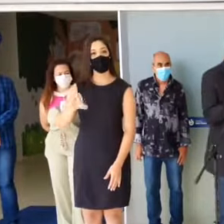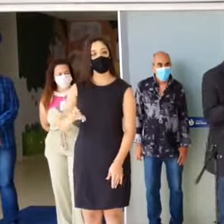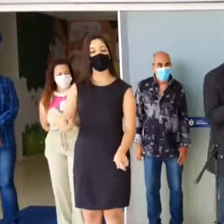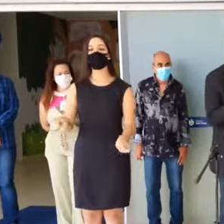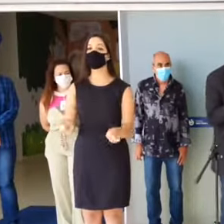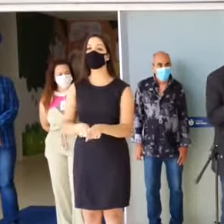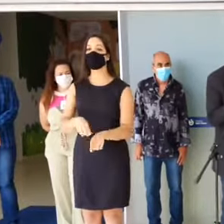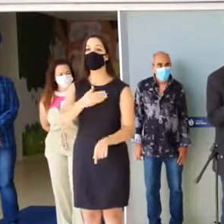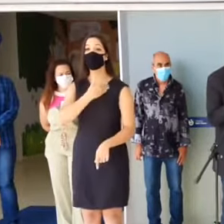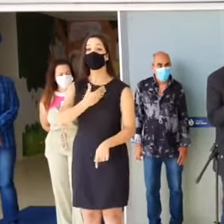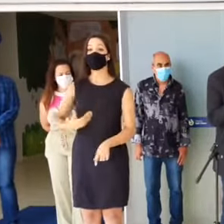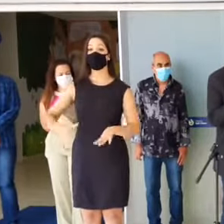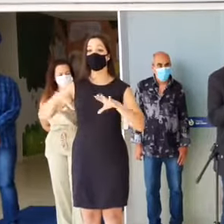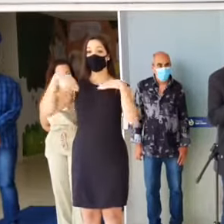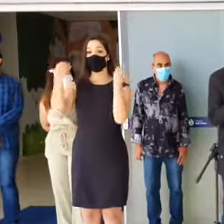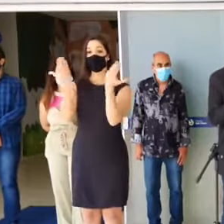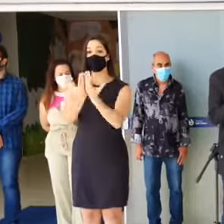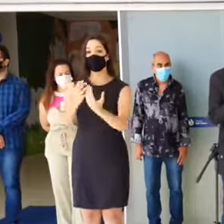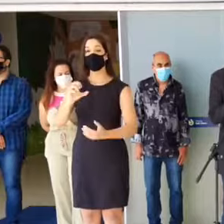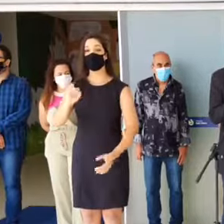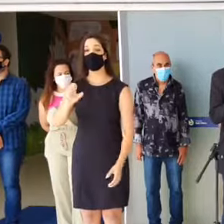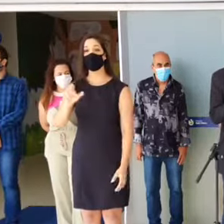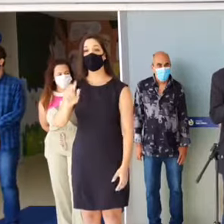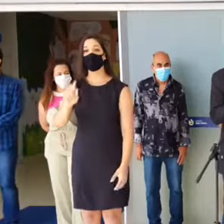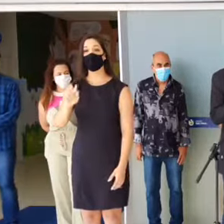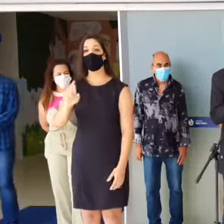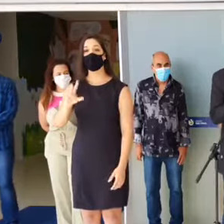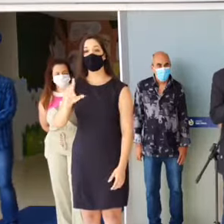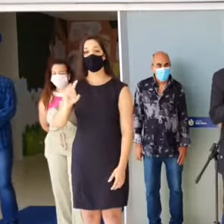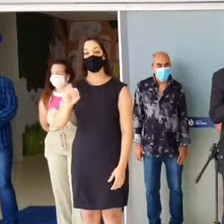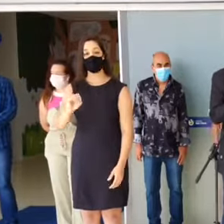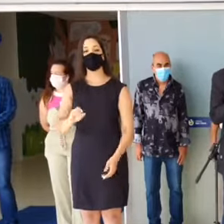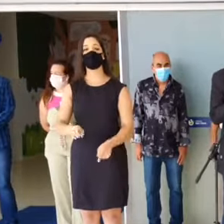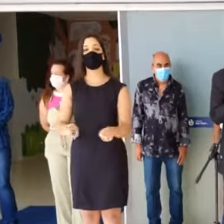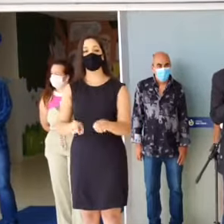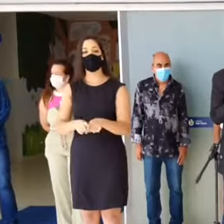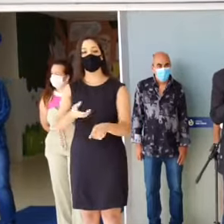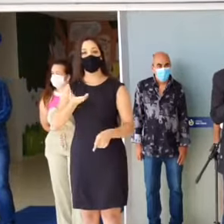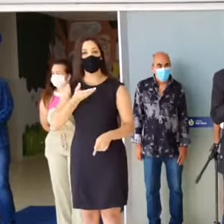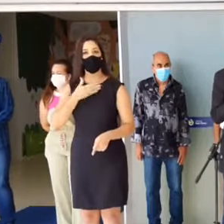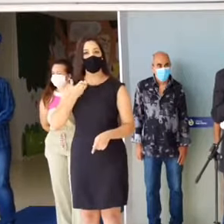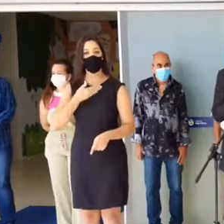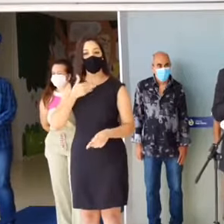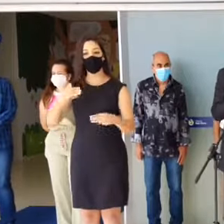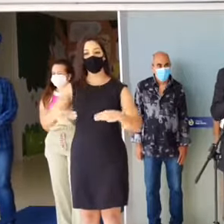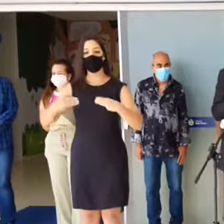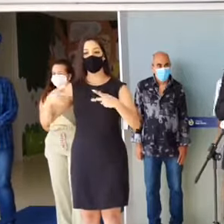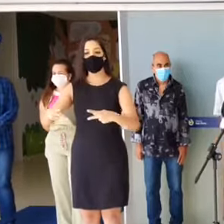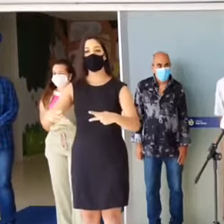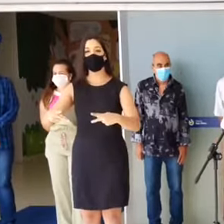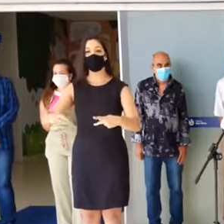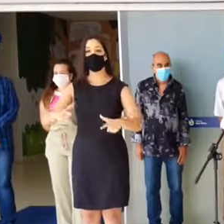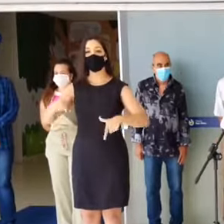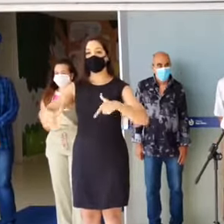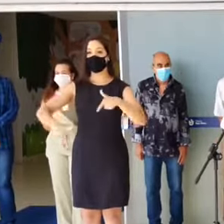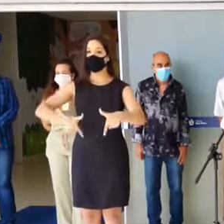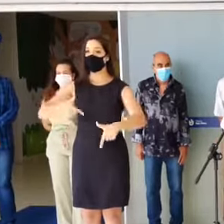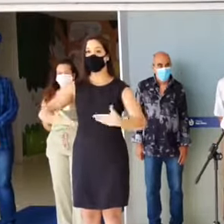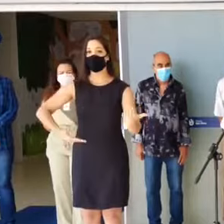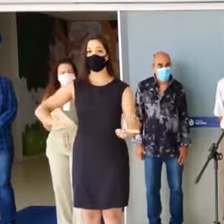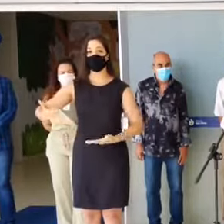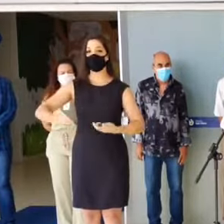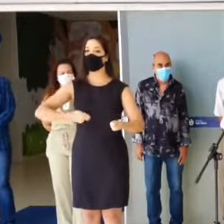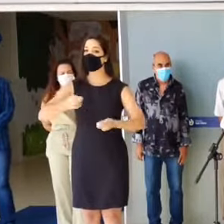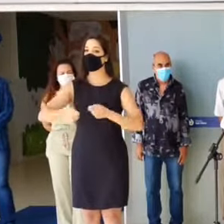Excelentíssimo senhor presidente da Câmara Municipal, Sérgio Bompreço. Caros amigos, colegas do Ministério Público, servidores da